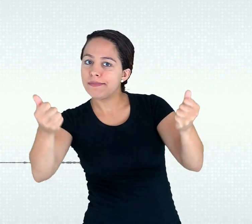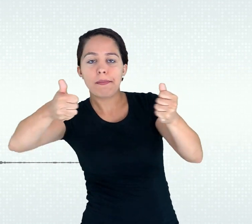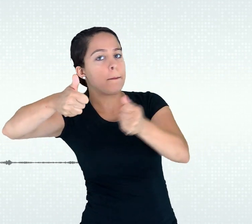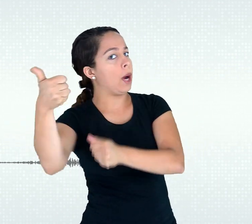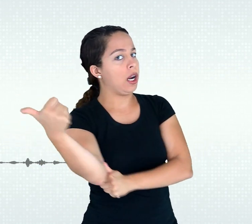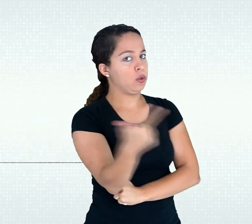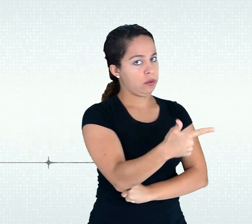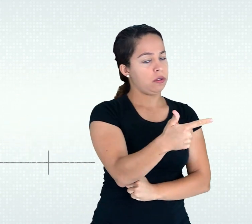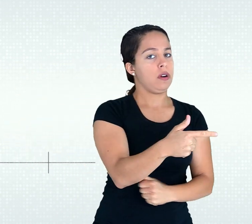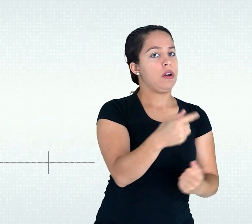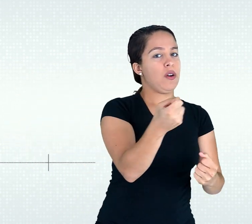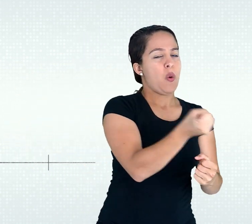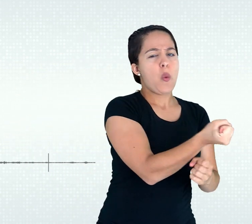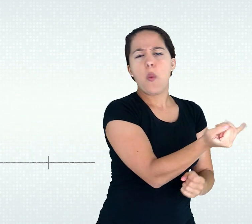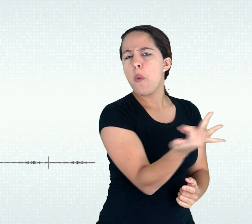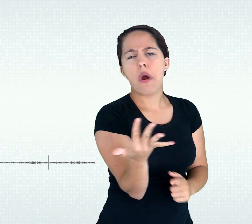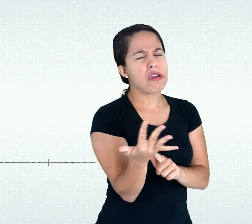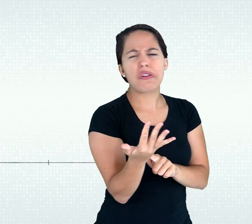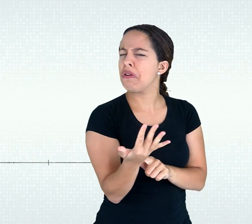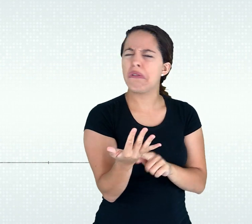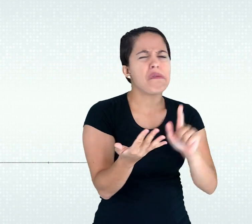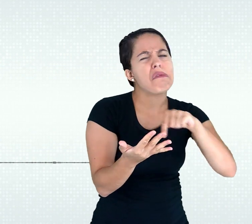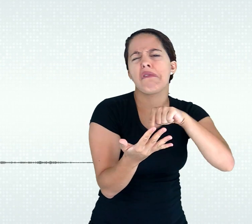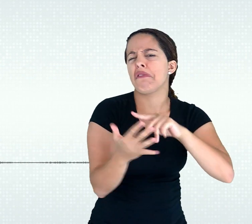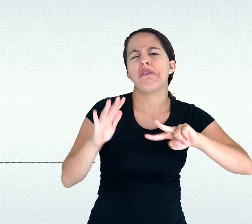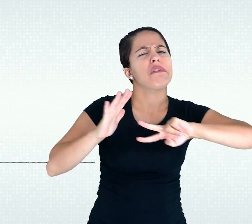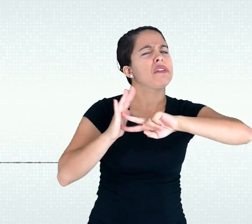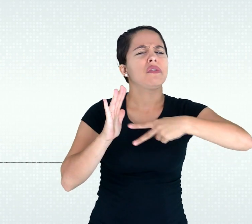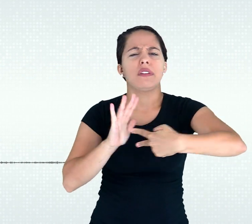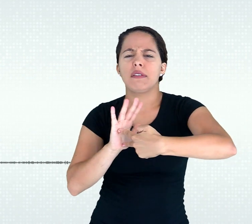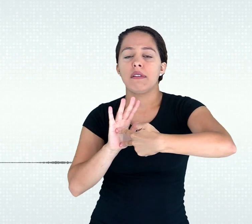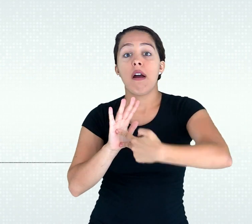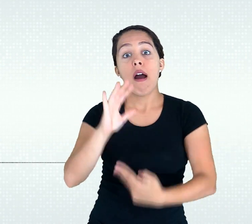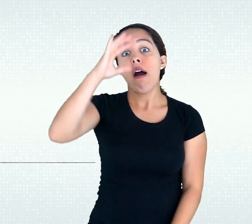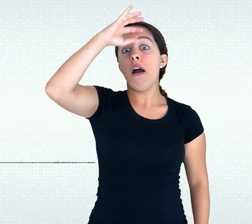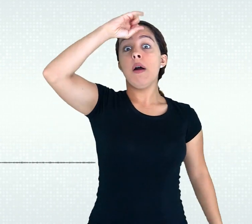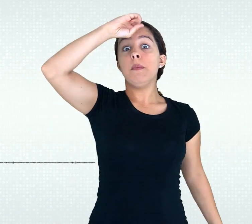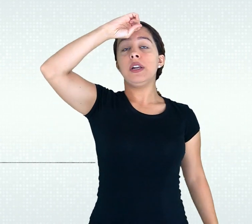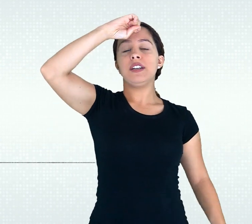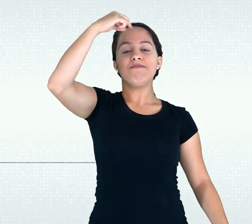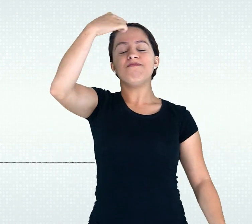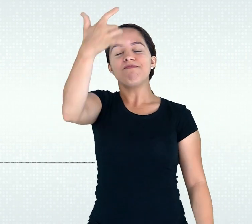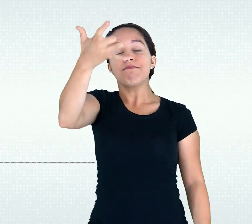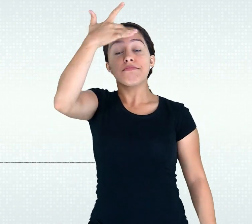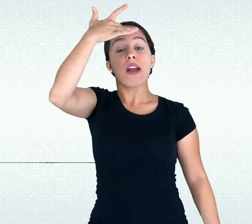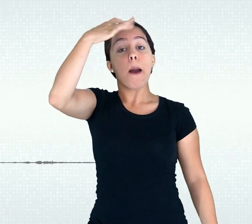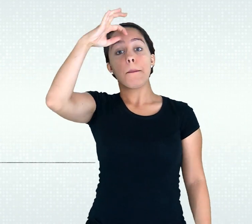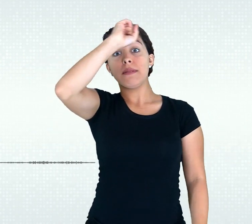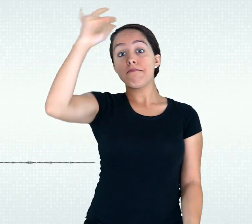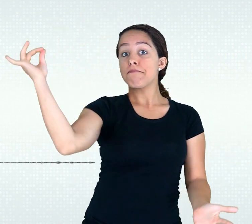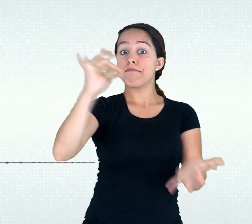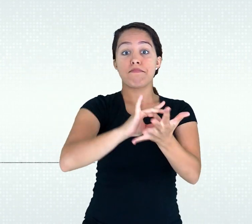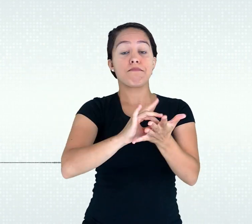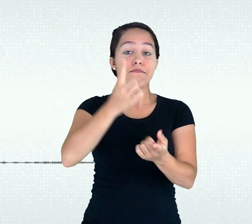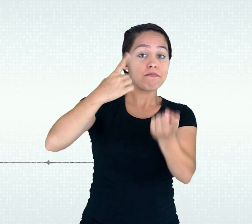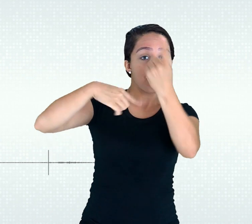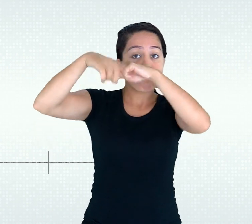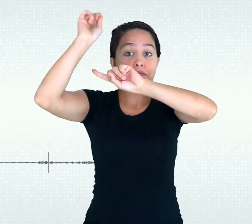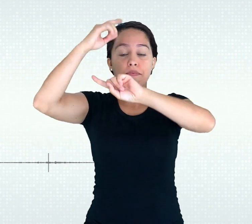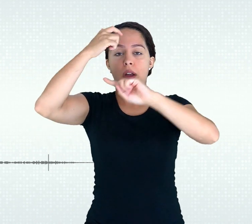os quantitativos ou seja que a aprendizagem a formação e o